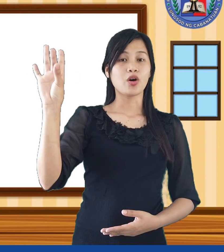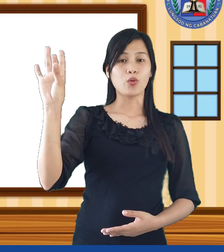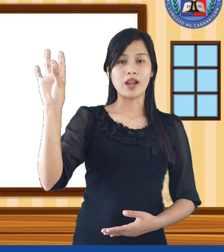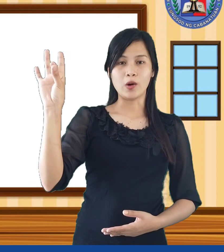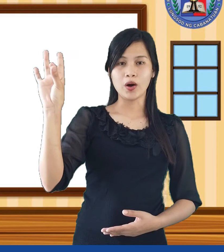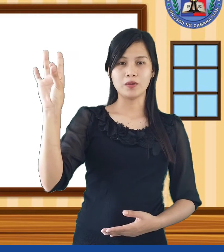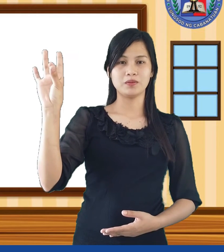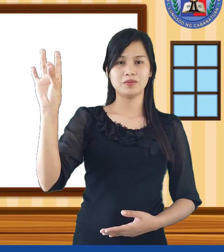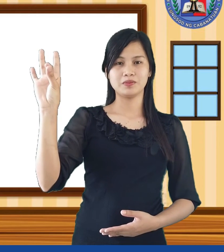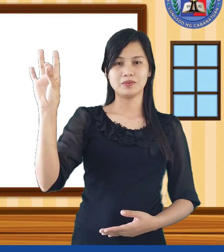Walo.